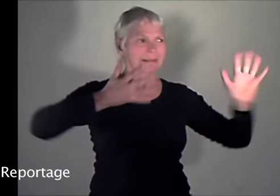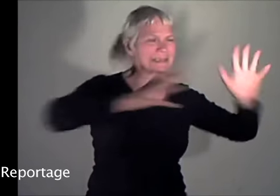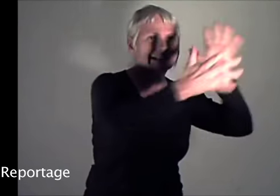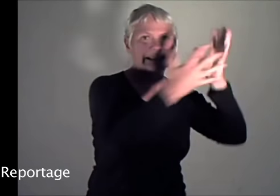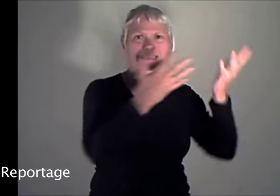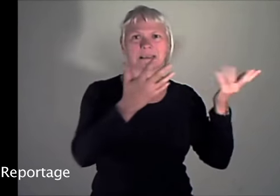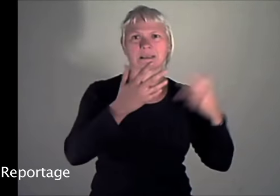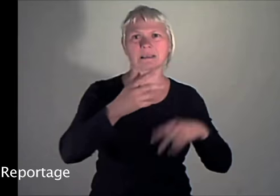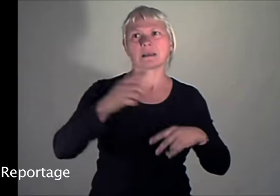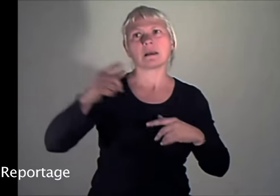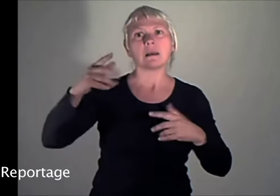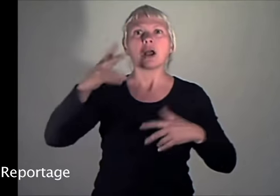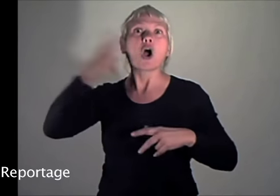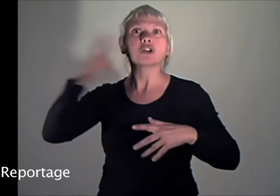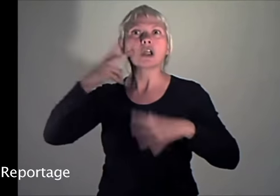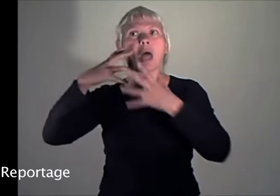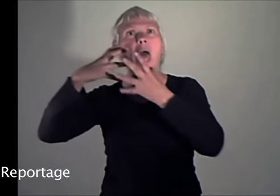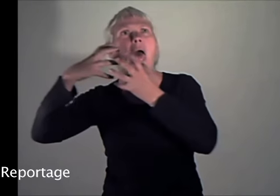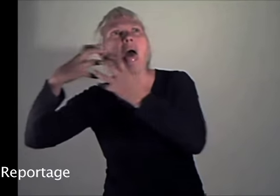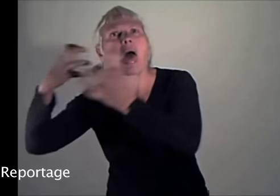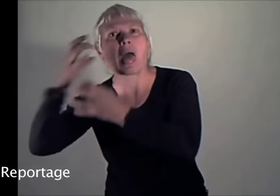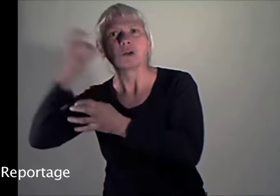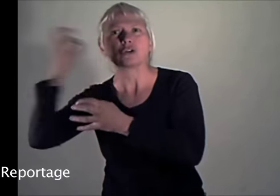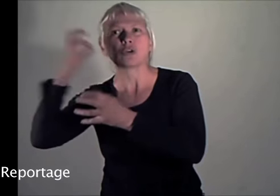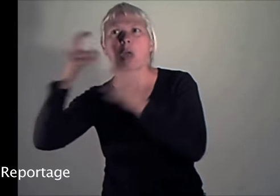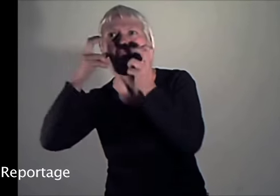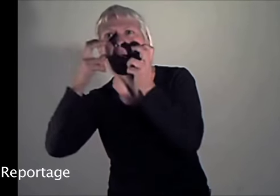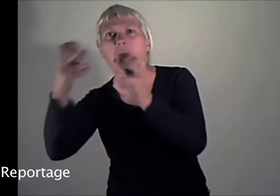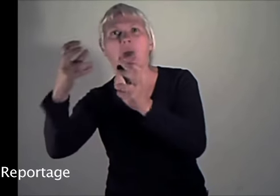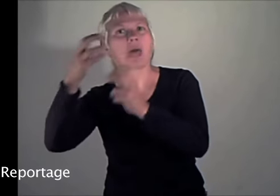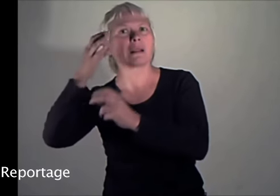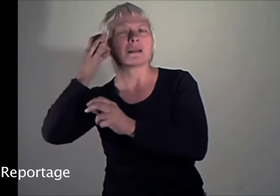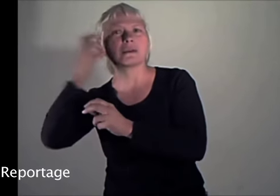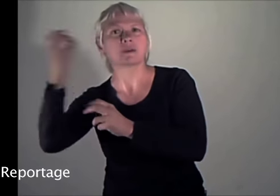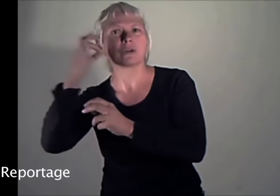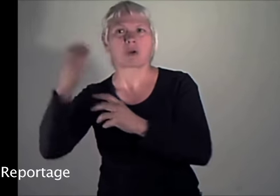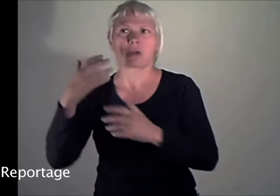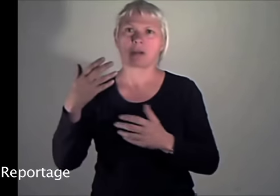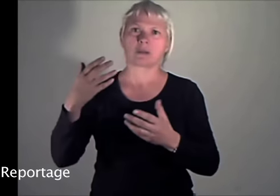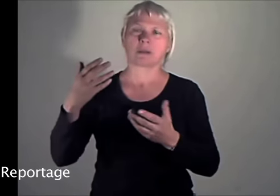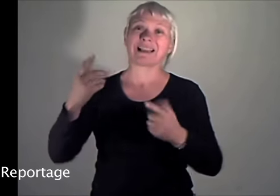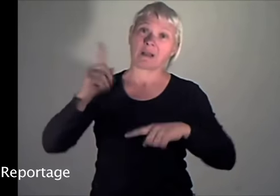Parfois c'est énervant. Nous on n'est pas une oreille en fait, on n'est pas réduit à une oreille.